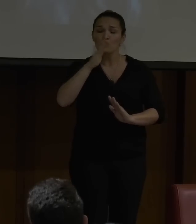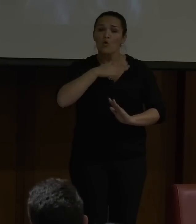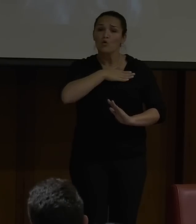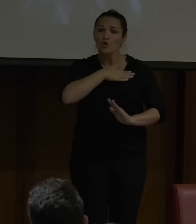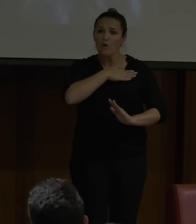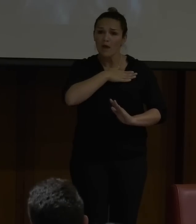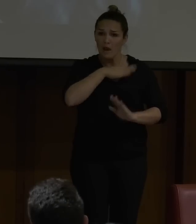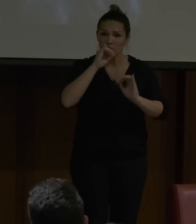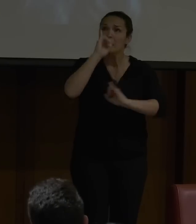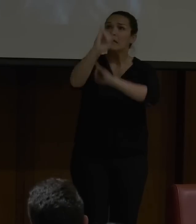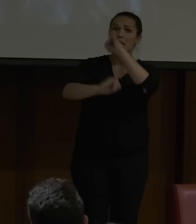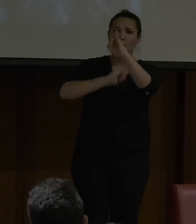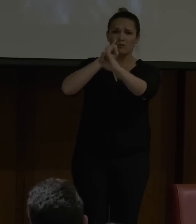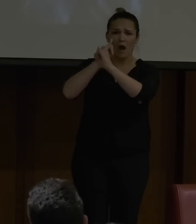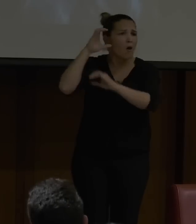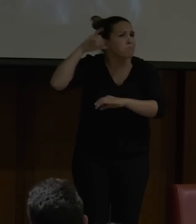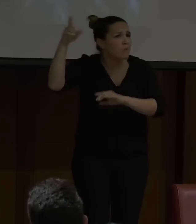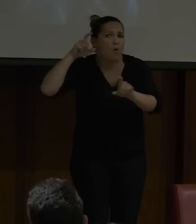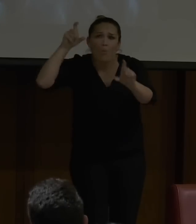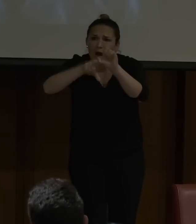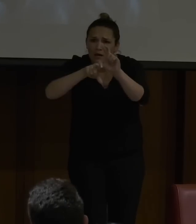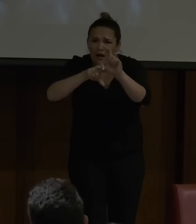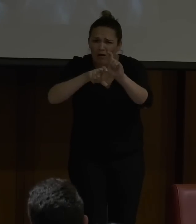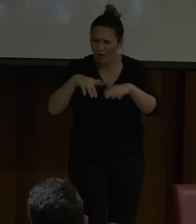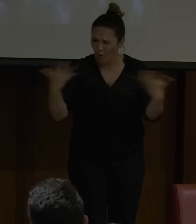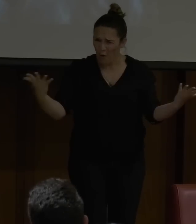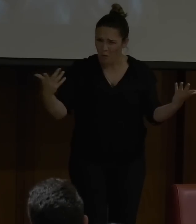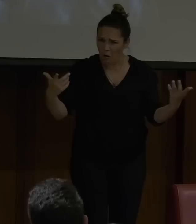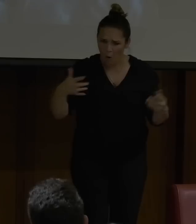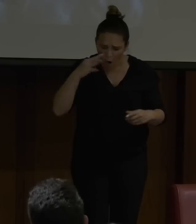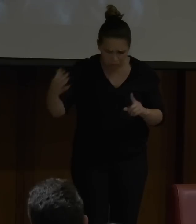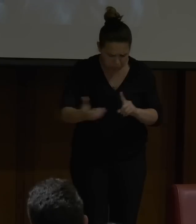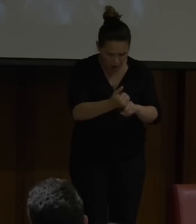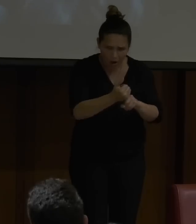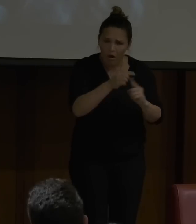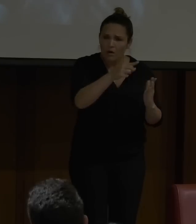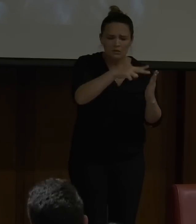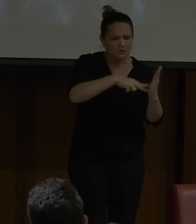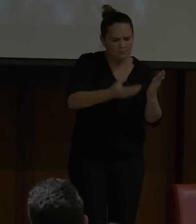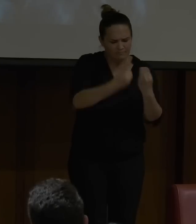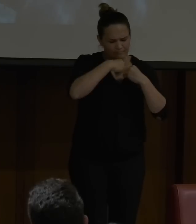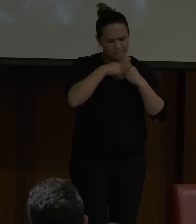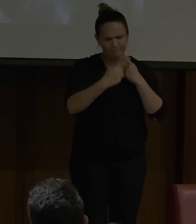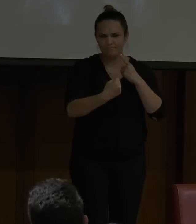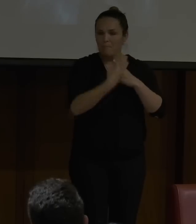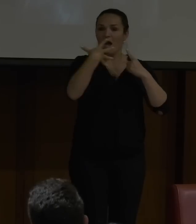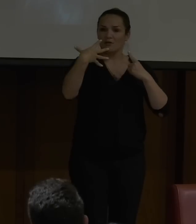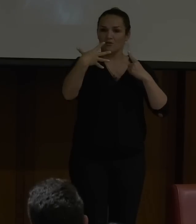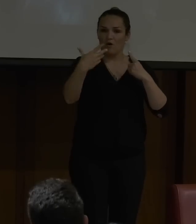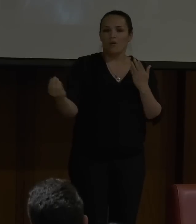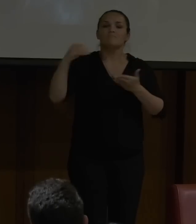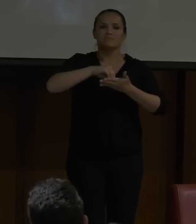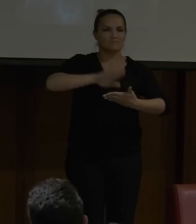Isaac. Lo cierto es que a Leandro le impactó tanto esta historia que la mencionó luego en un par de cantos. Uno de ellos se llama Si